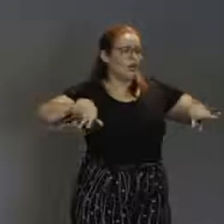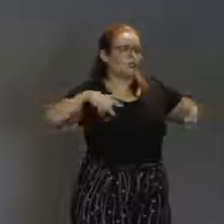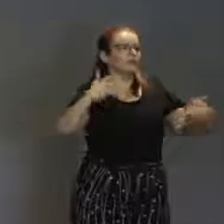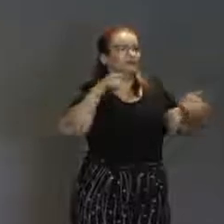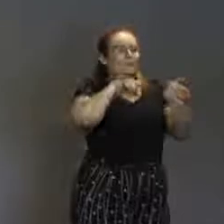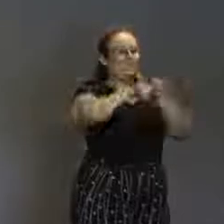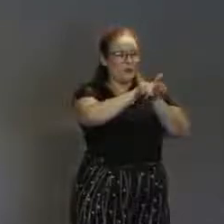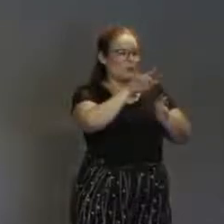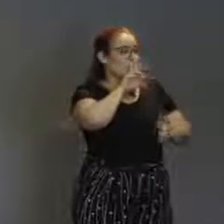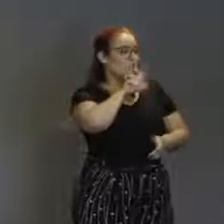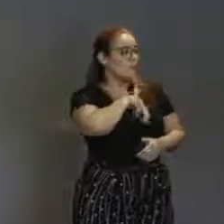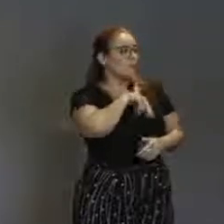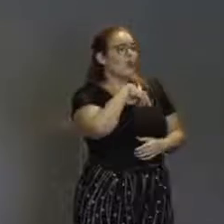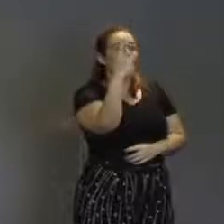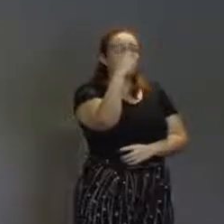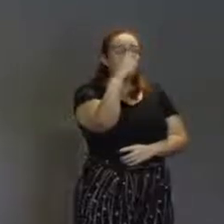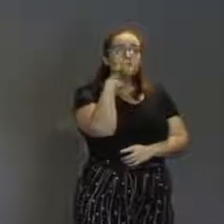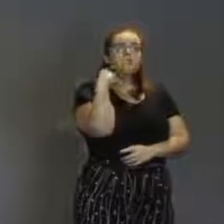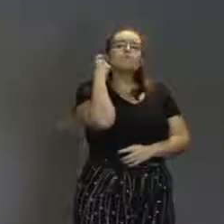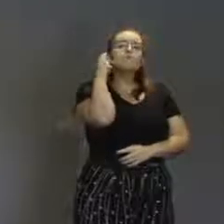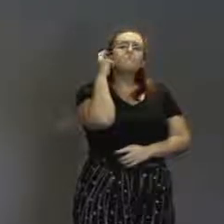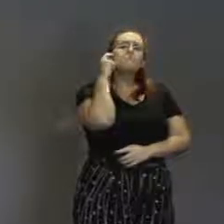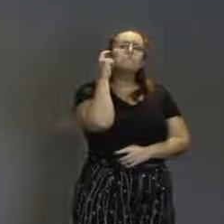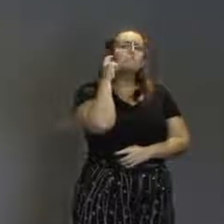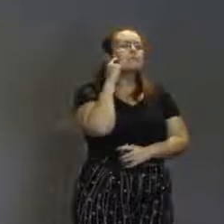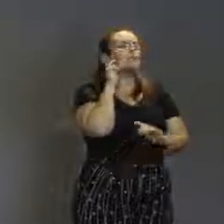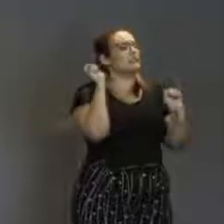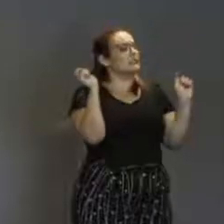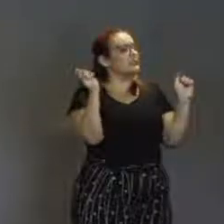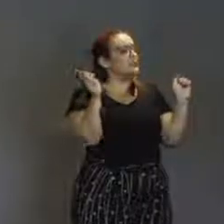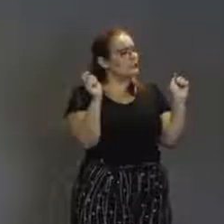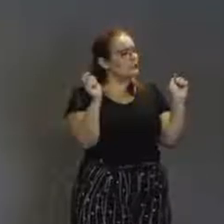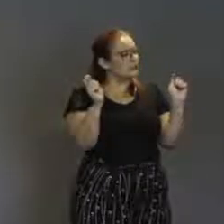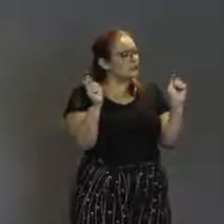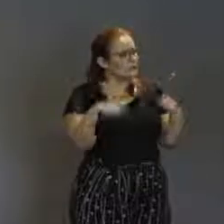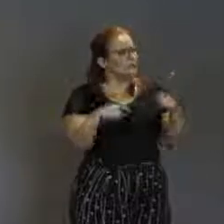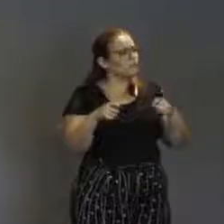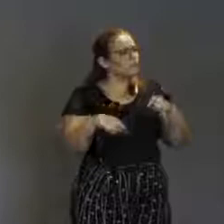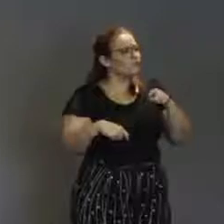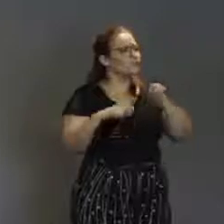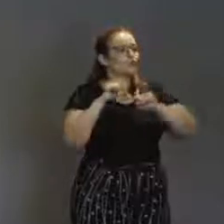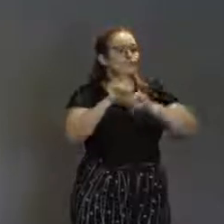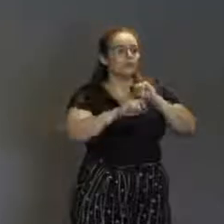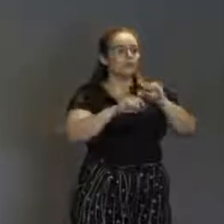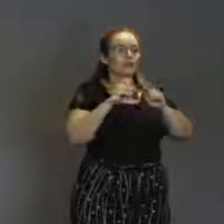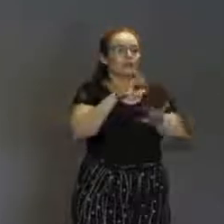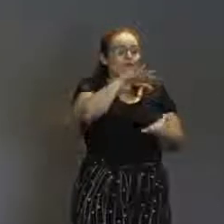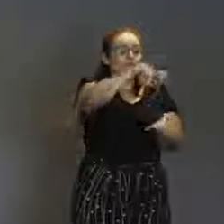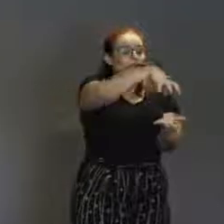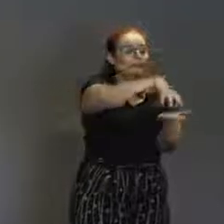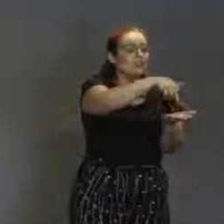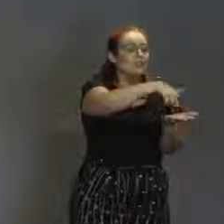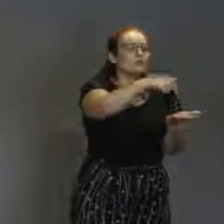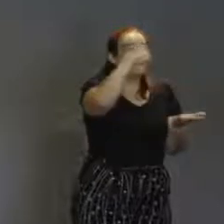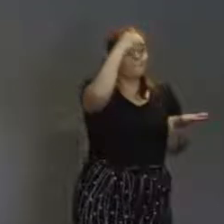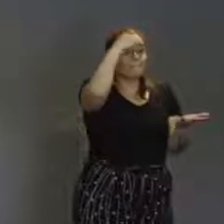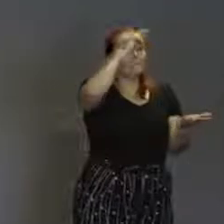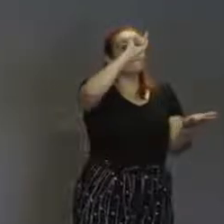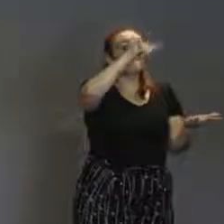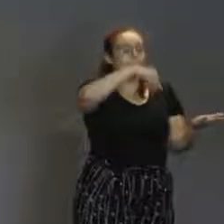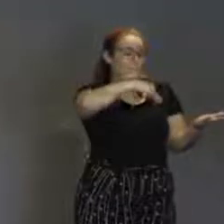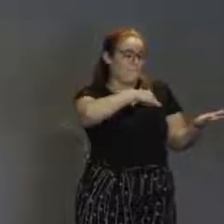questão. E uma que eu vejo de uma forma muito presente é o que a Fundação se entende como tendo por missão,